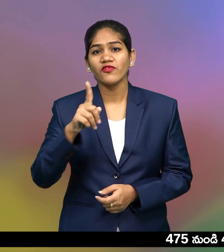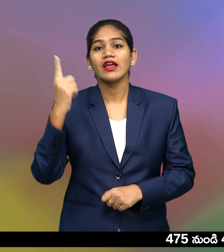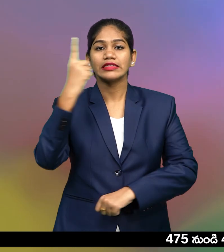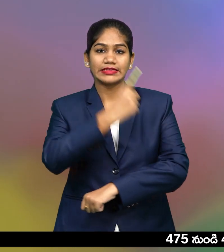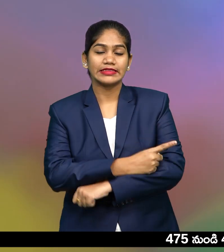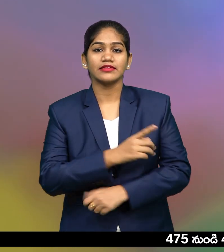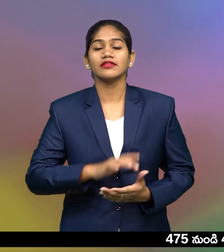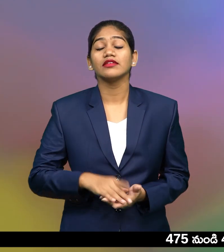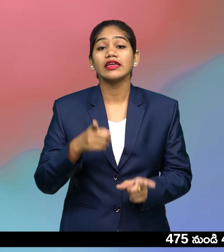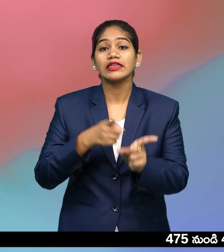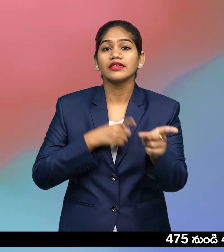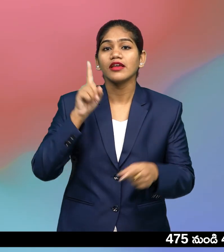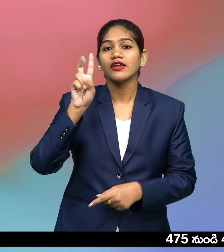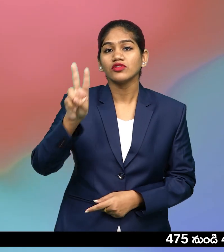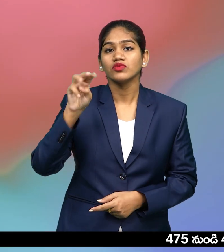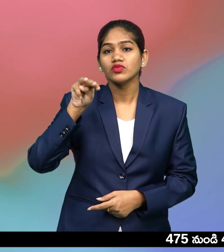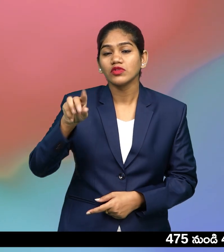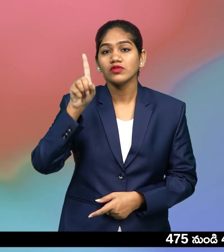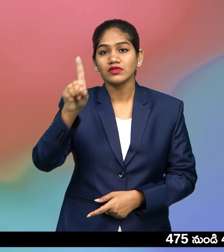484 గ్రాములు రోజుకు పెరిగింది